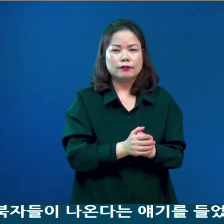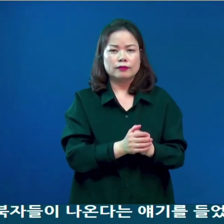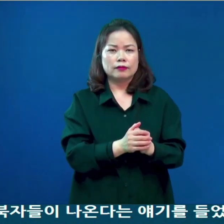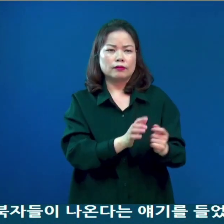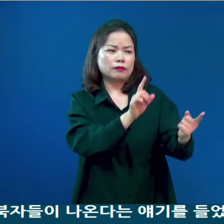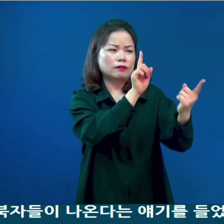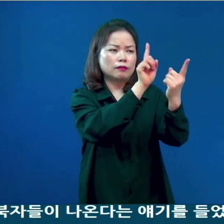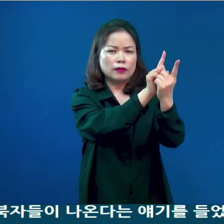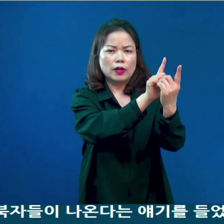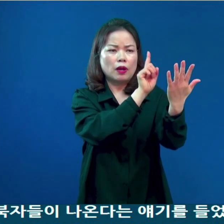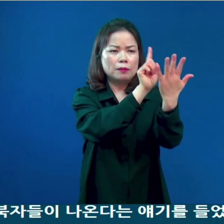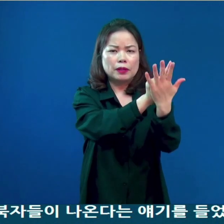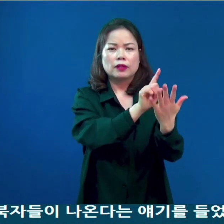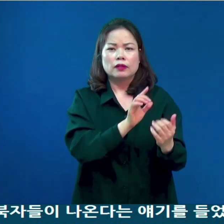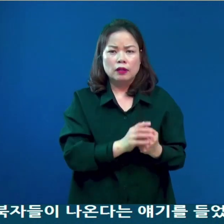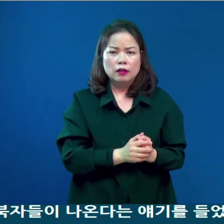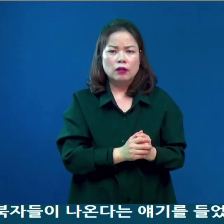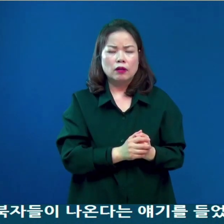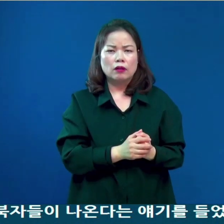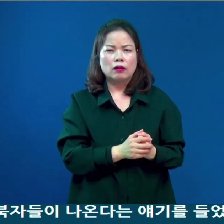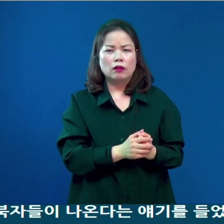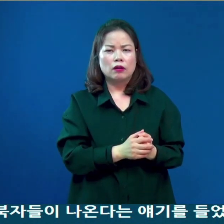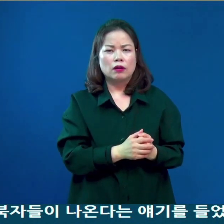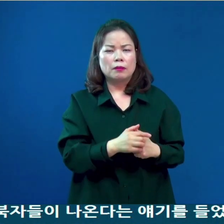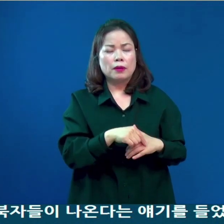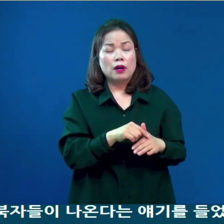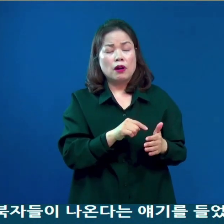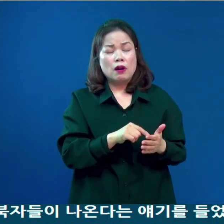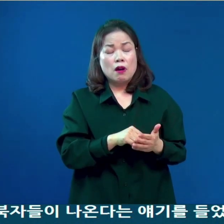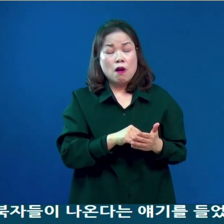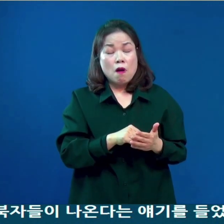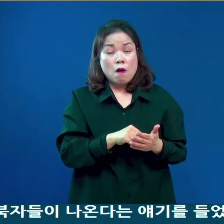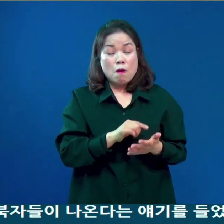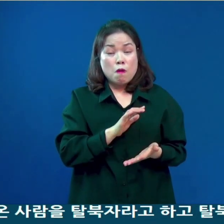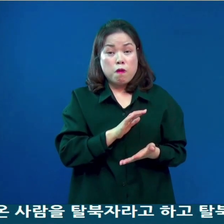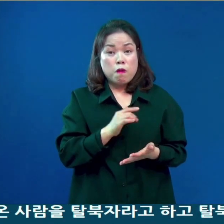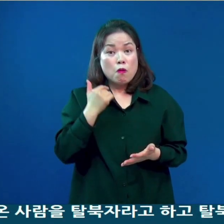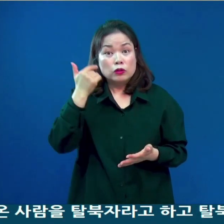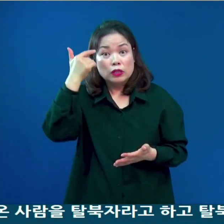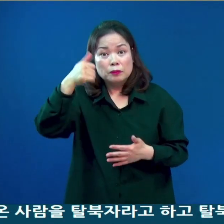그분들을 만났는데 얼마나 가슴이 뜨거운지.